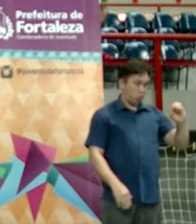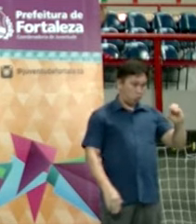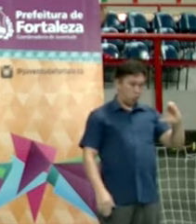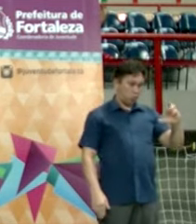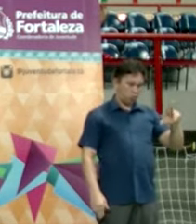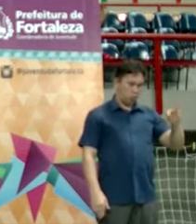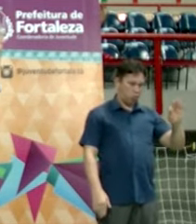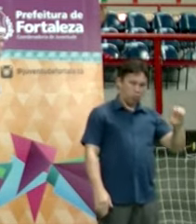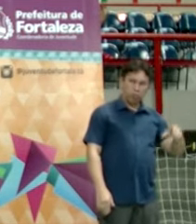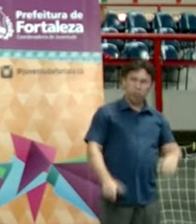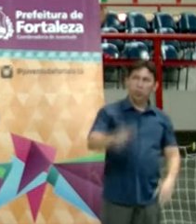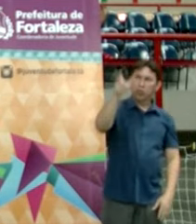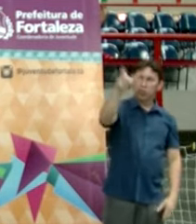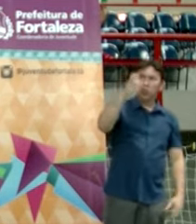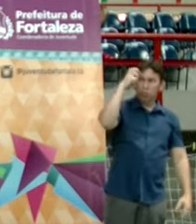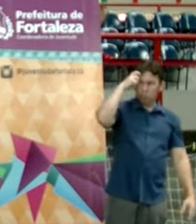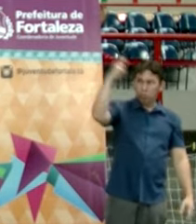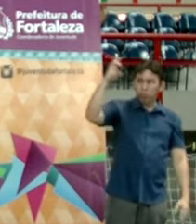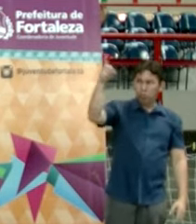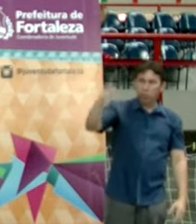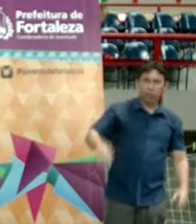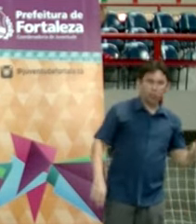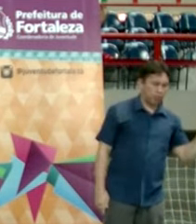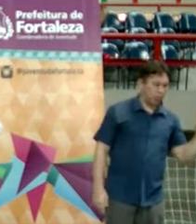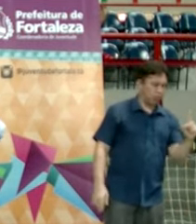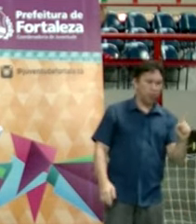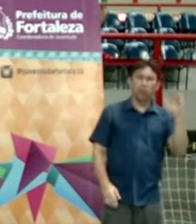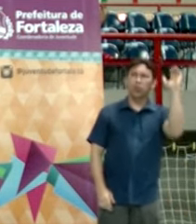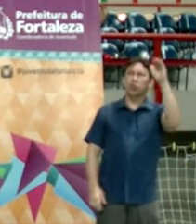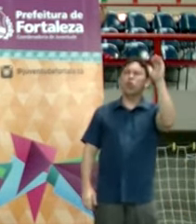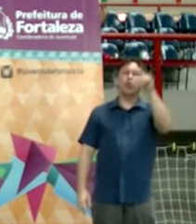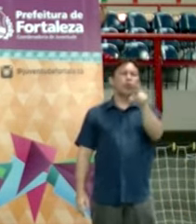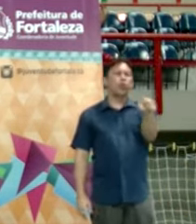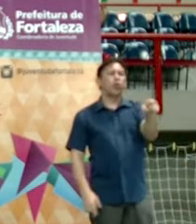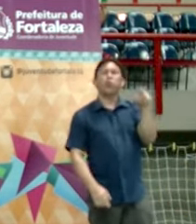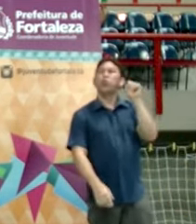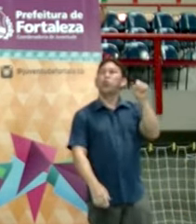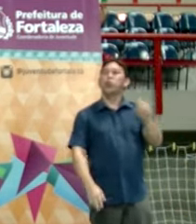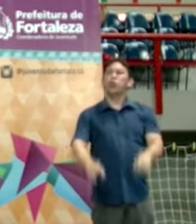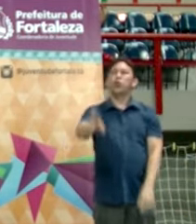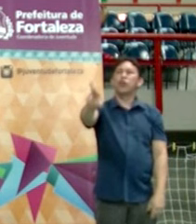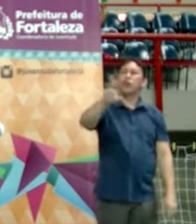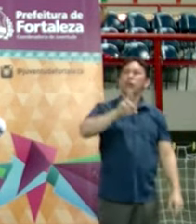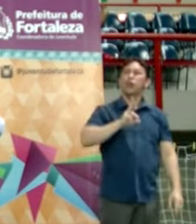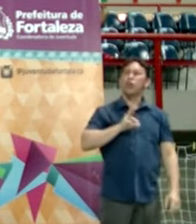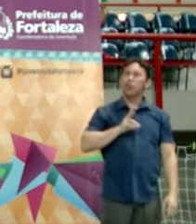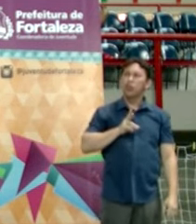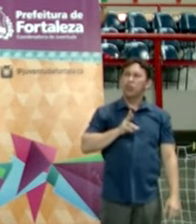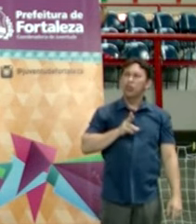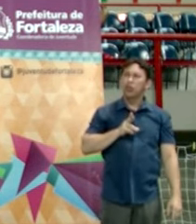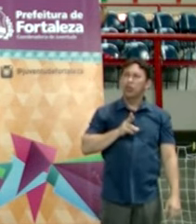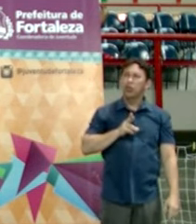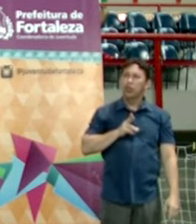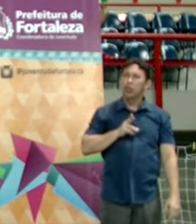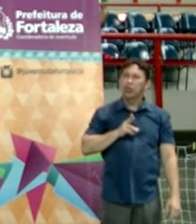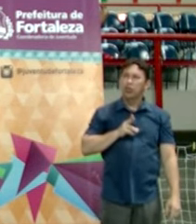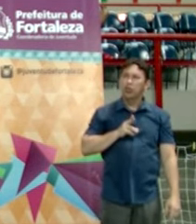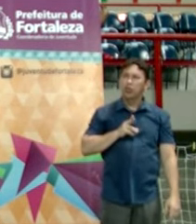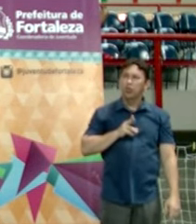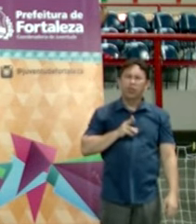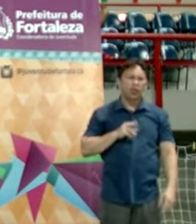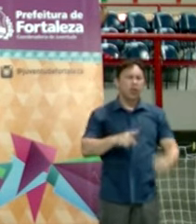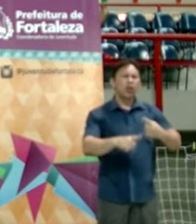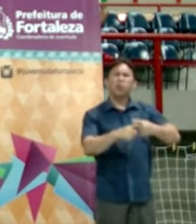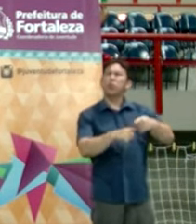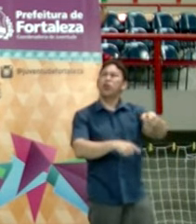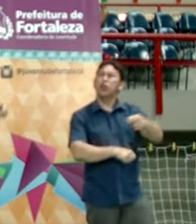pessoas que se diziam os inteligentesão. Aí perguntava assim, e o que é isso aí? Aí o cara respondia para ele, é isto. Aí diz assim, e